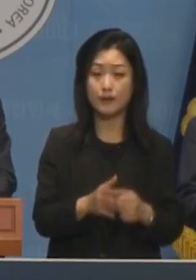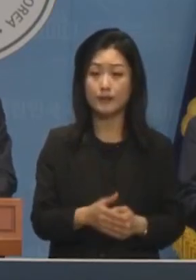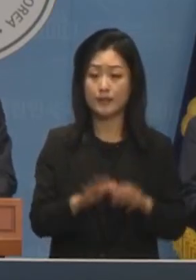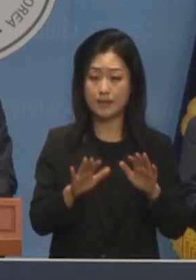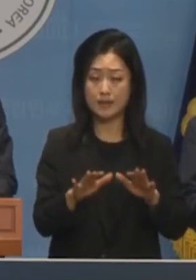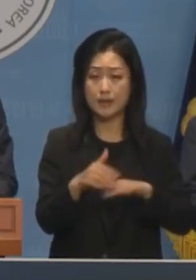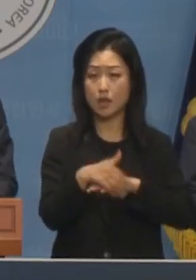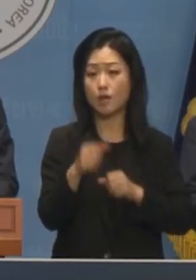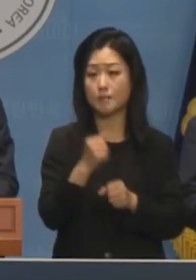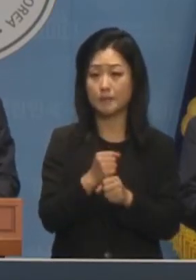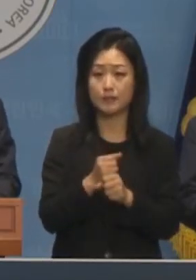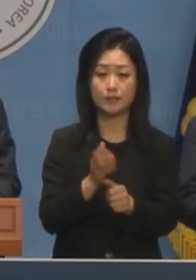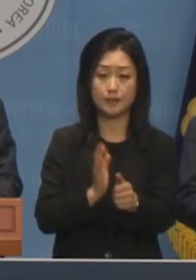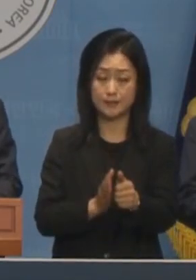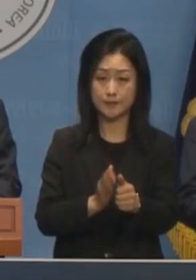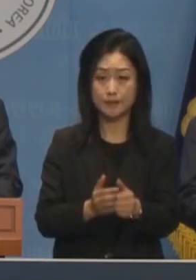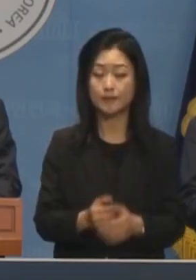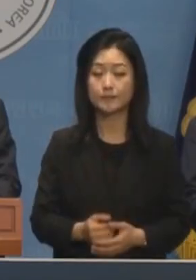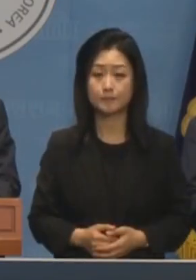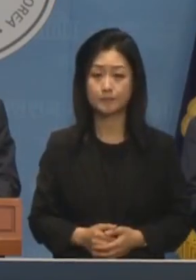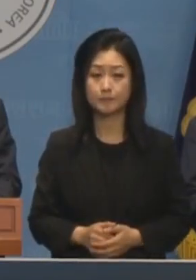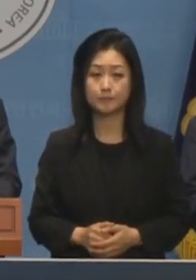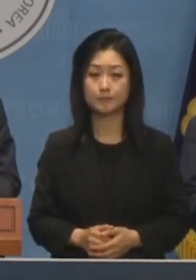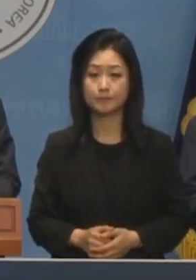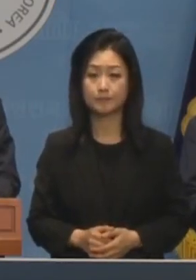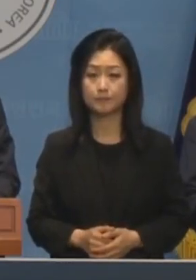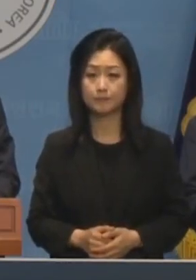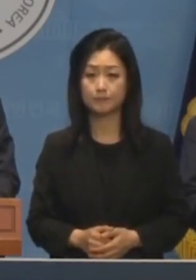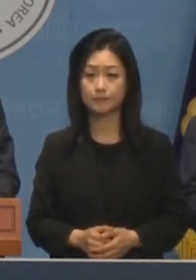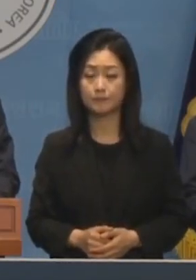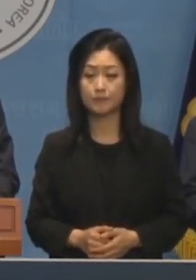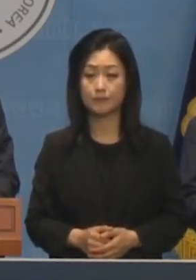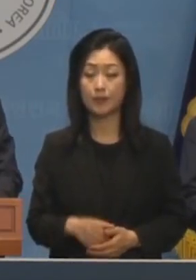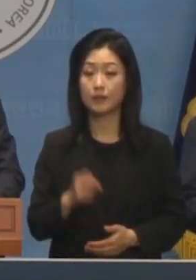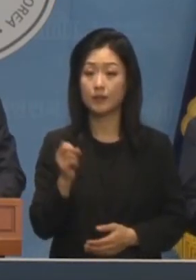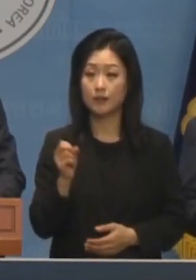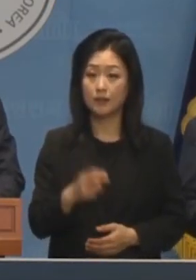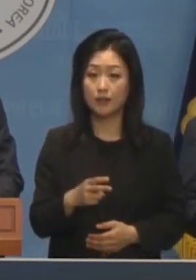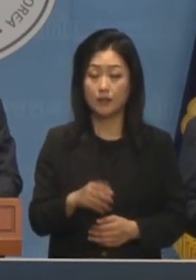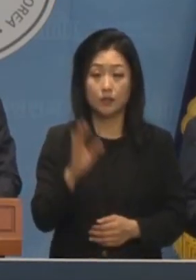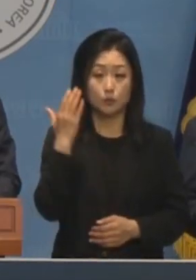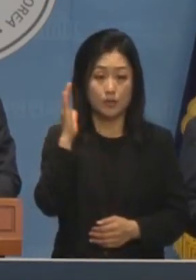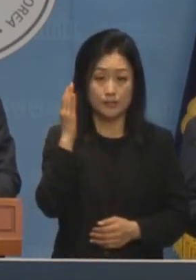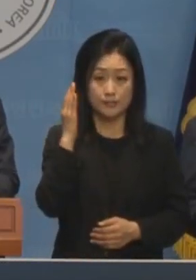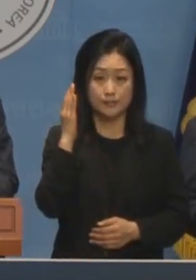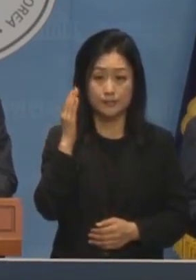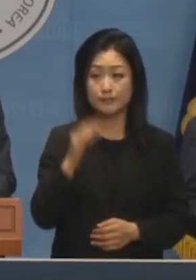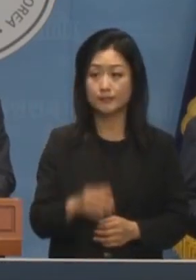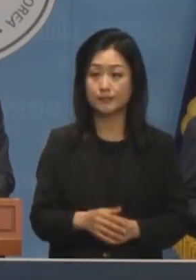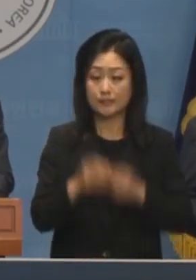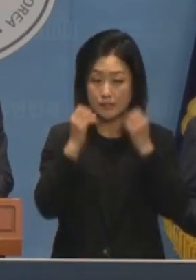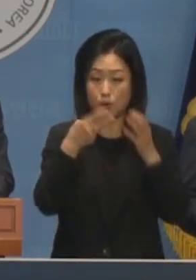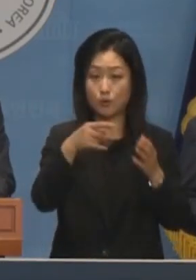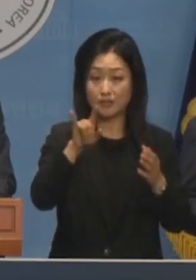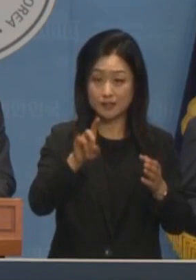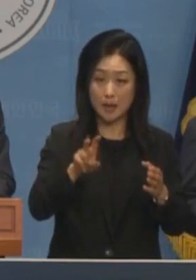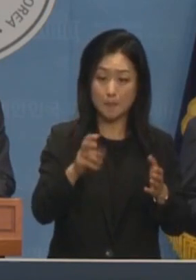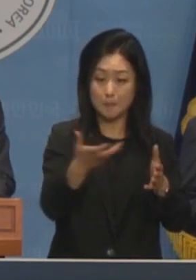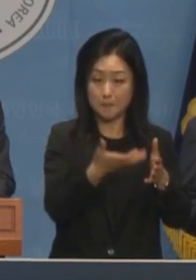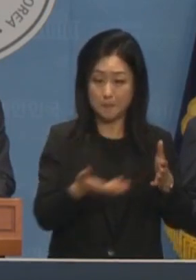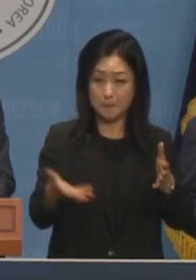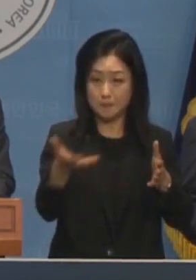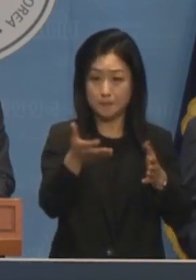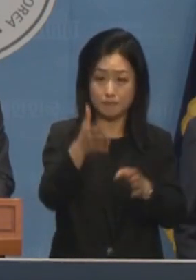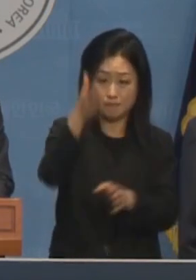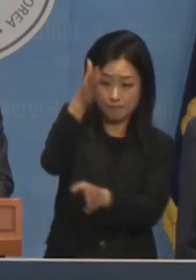대책을 마련할 것을 강력하게 촉구합니다. 특히 최근 신규댐 건설 계획과